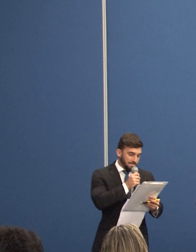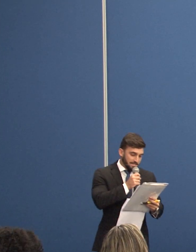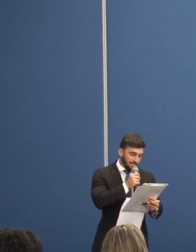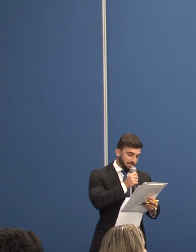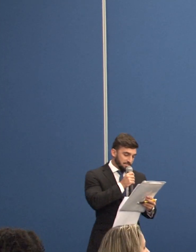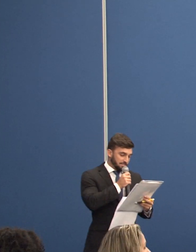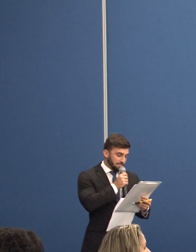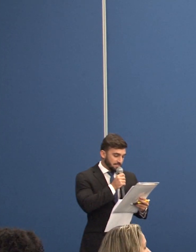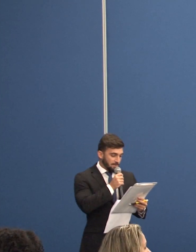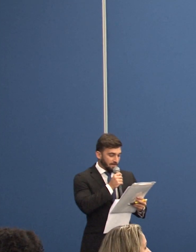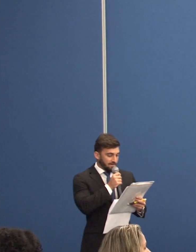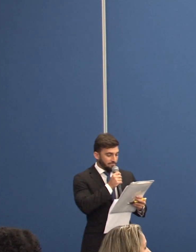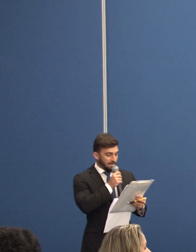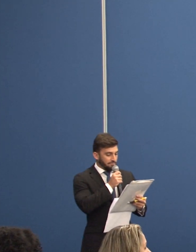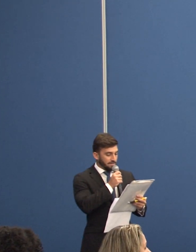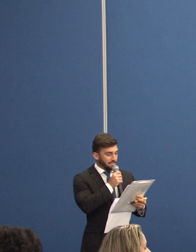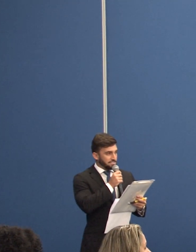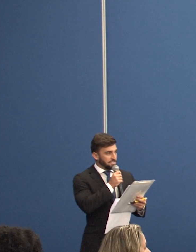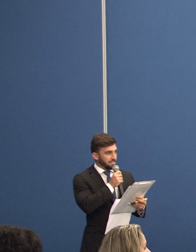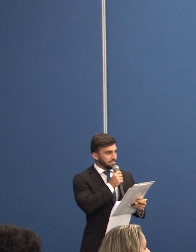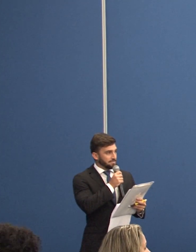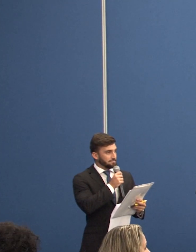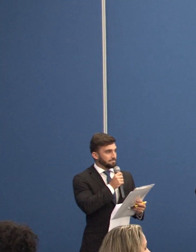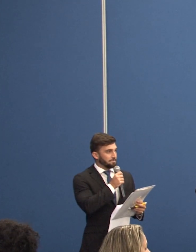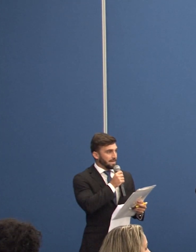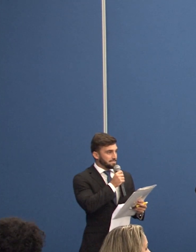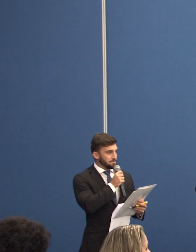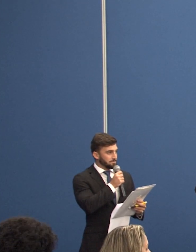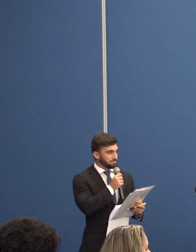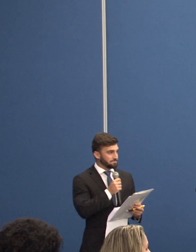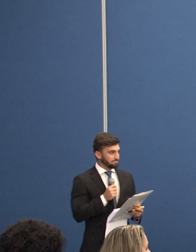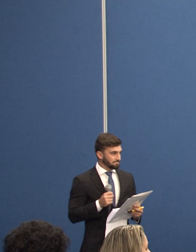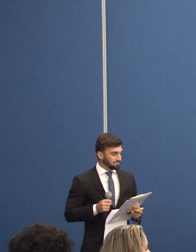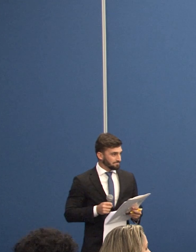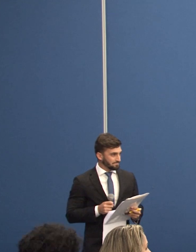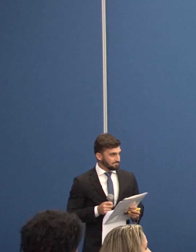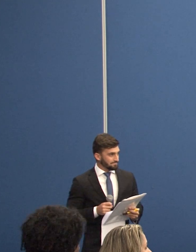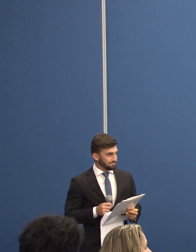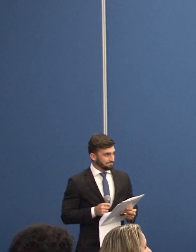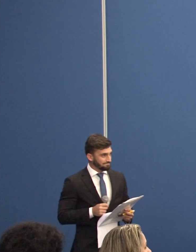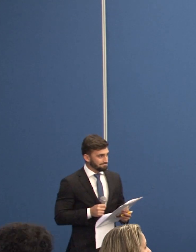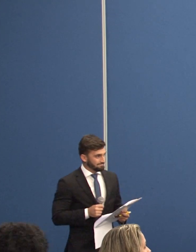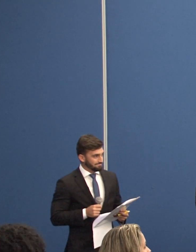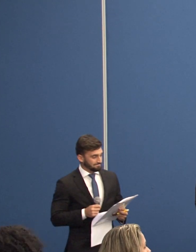as especialistas, senhora Flaviane Anchieta, Brasil,